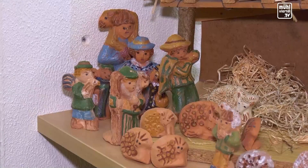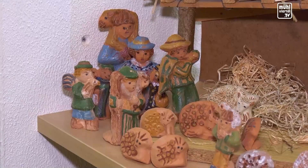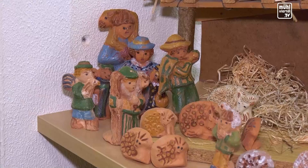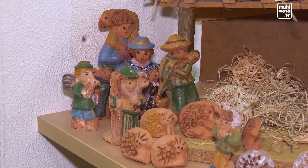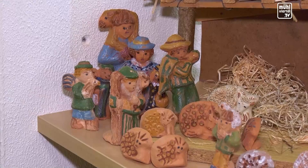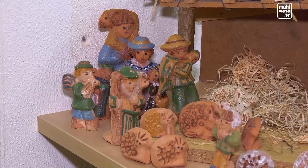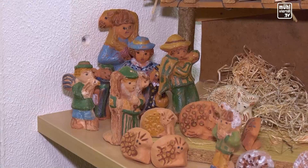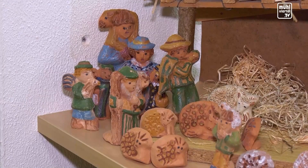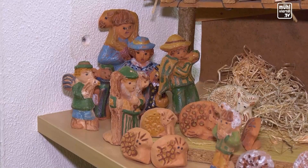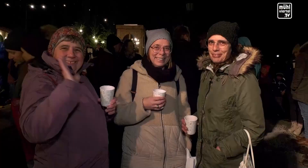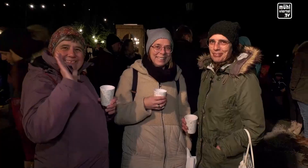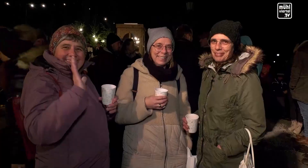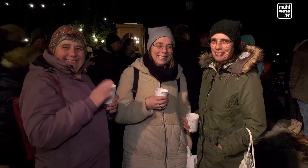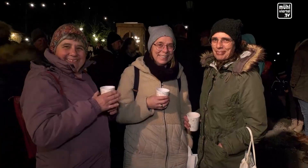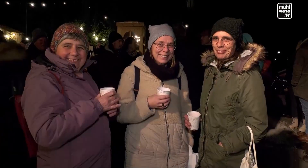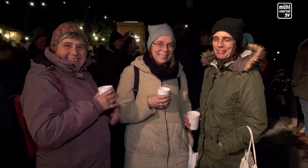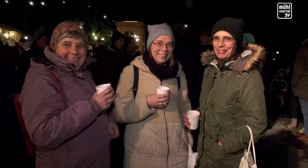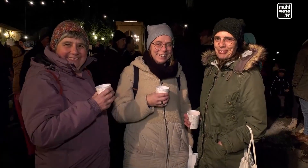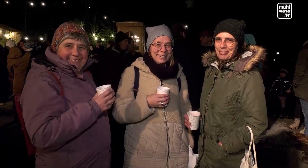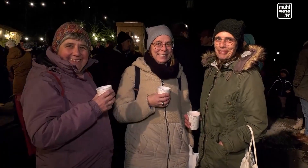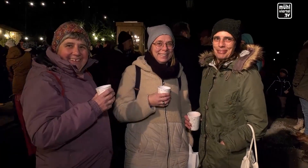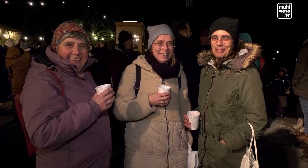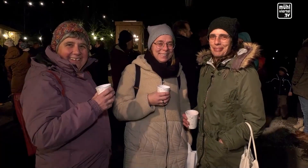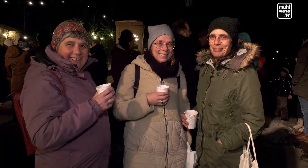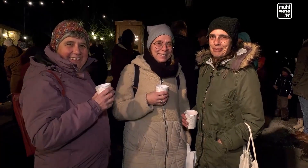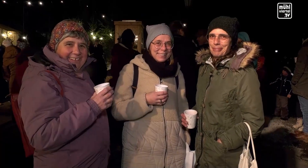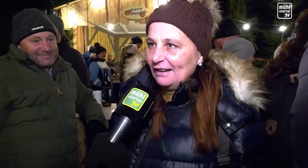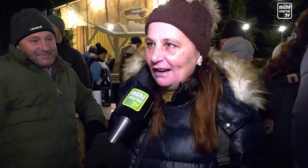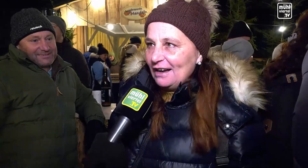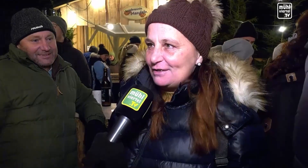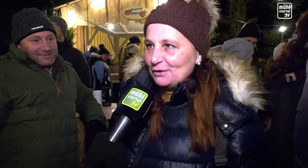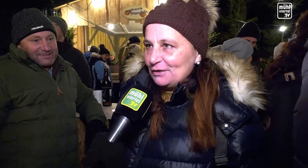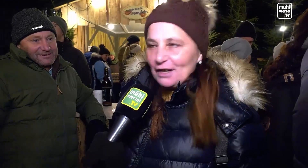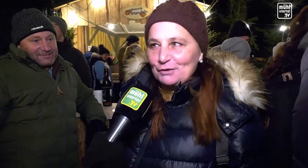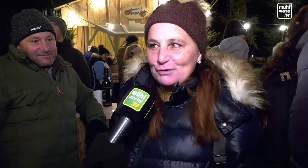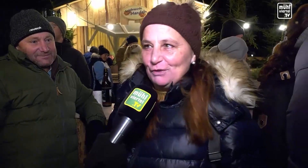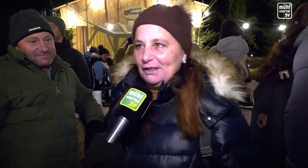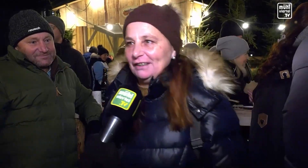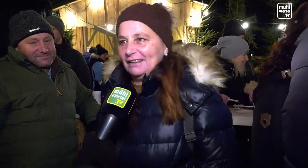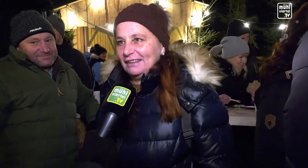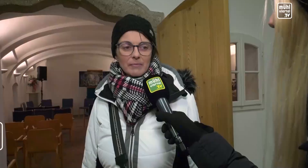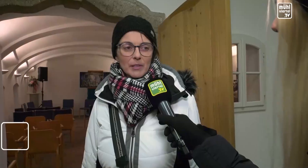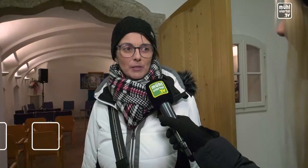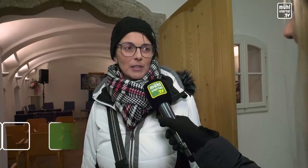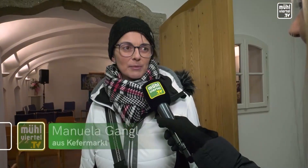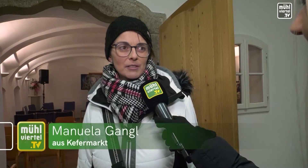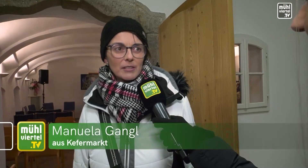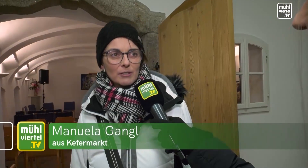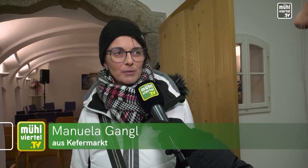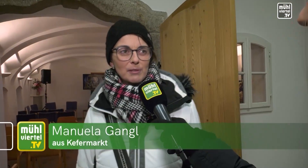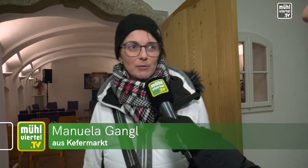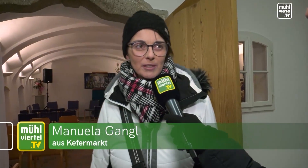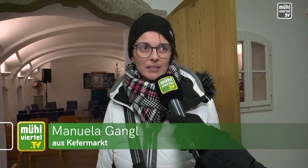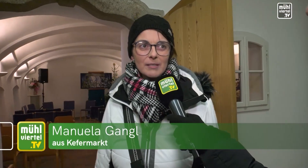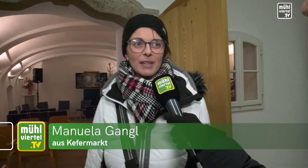die Ambiente und man trifft Einheimische, man trifft Bekannte. Also es taugt uns voll. Ja, ich glaube, dass das